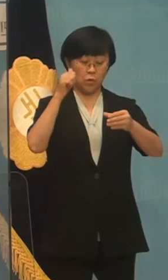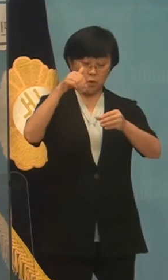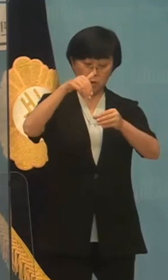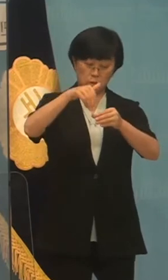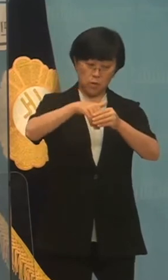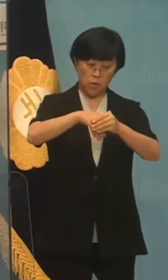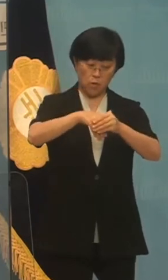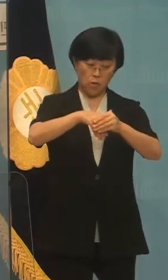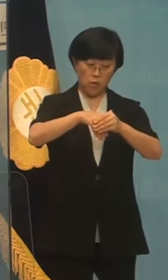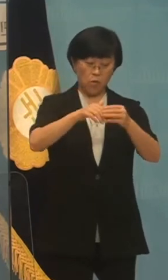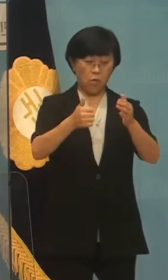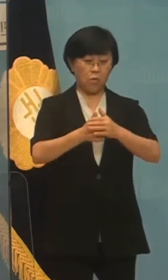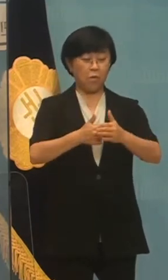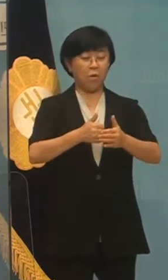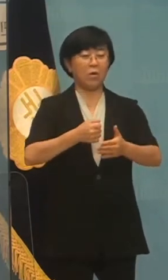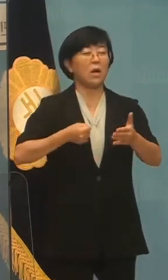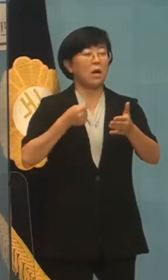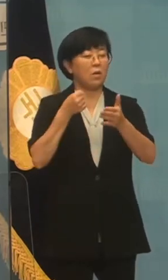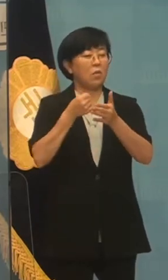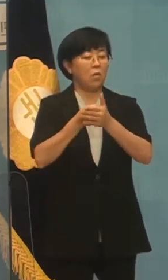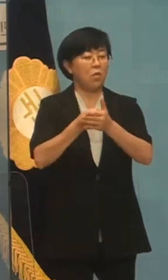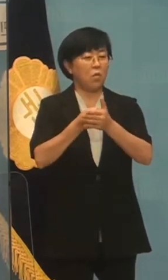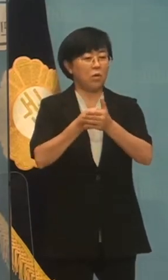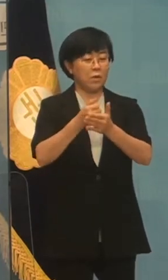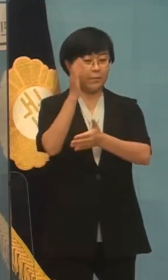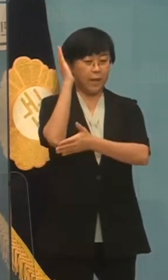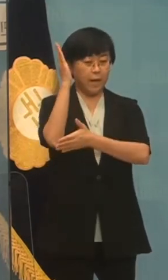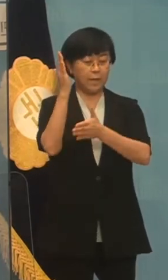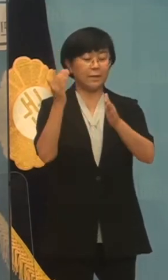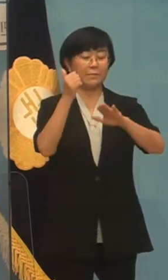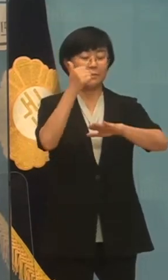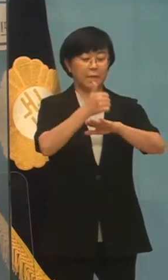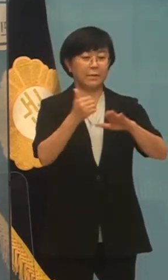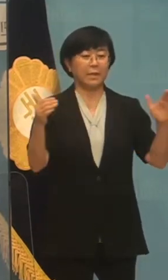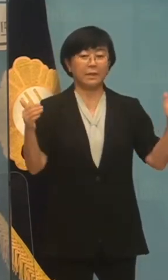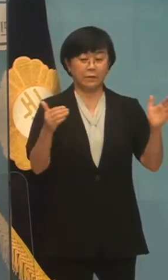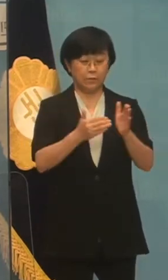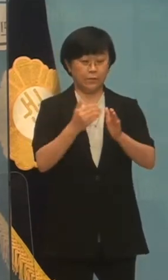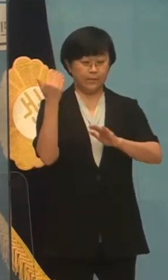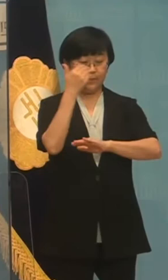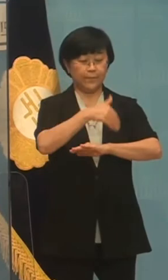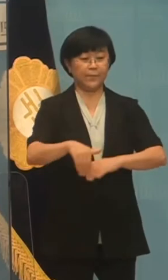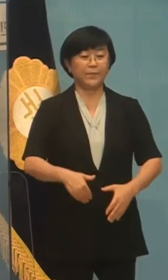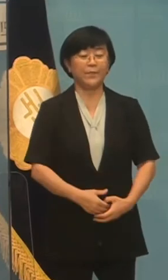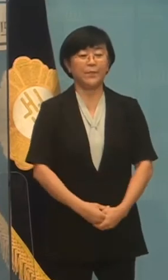다짐을 듣는 후보별 마무리 발언을 끝으로 토론회를 마칠 예정입니다.